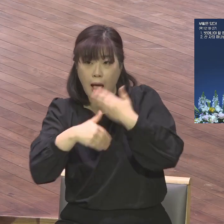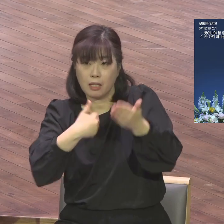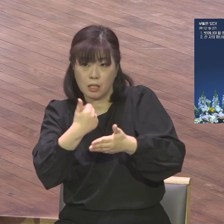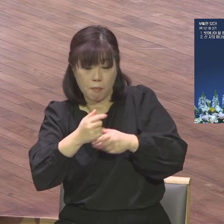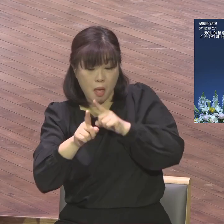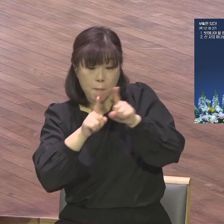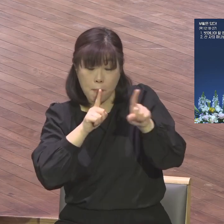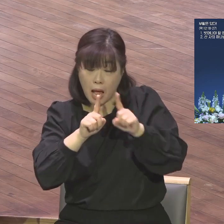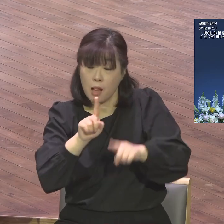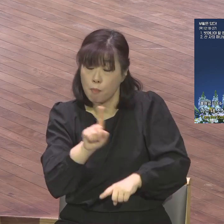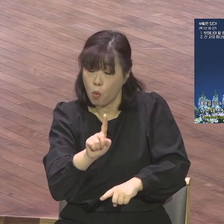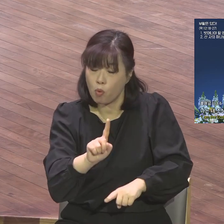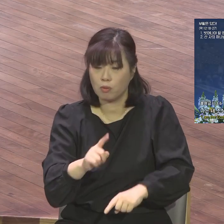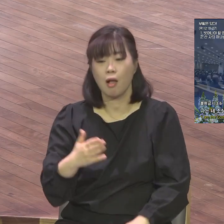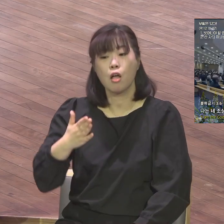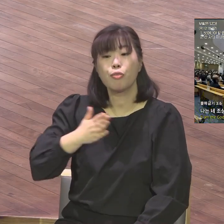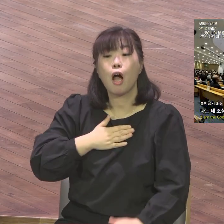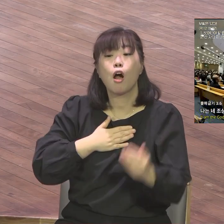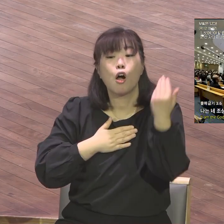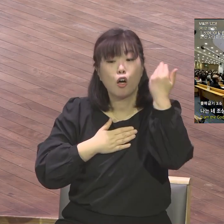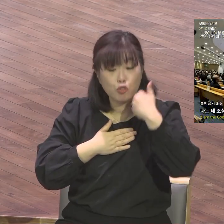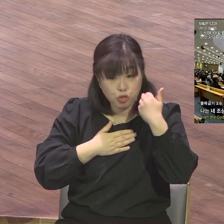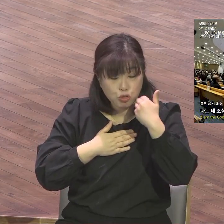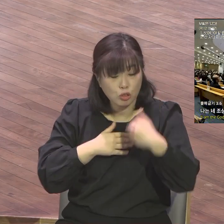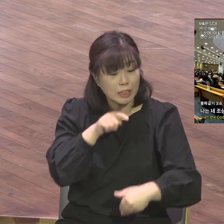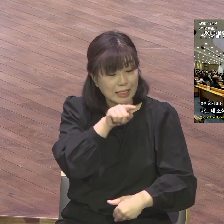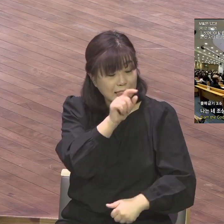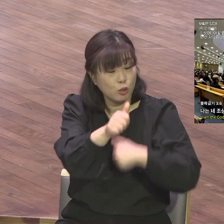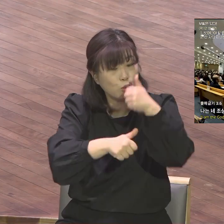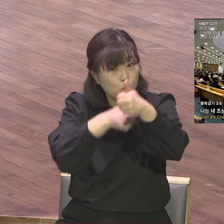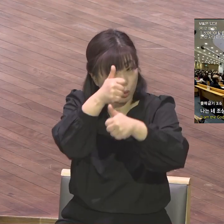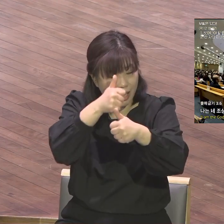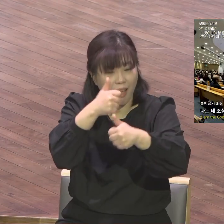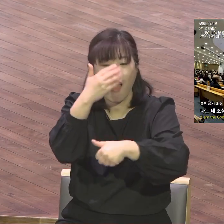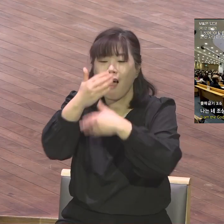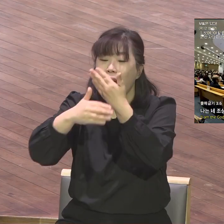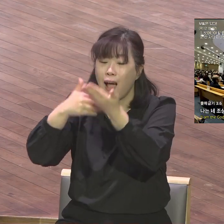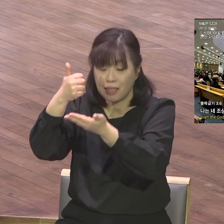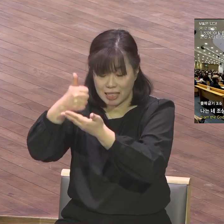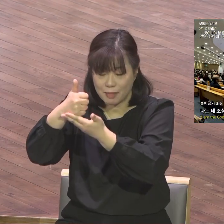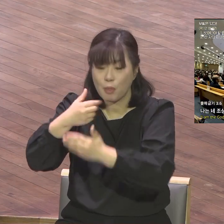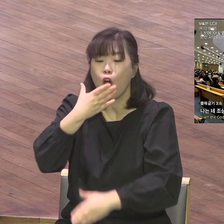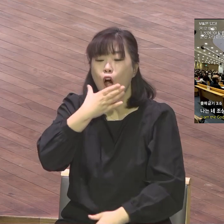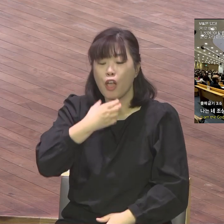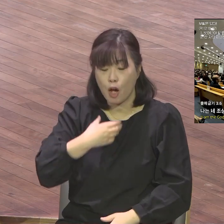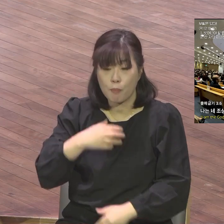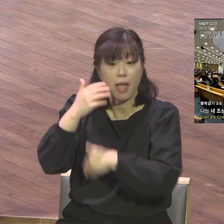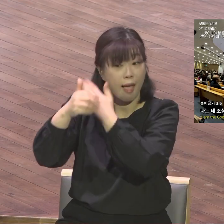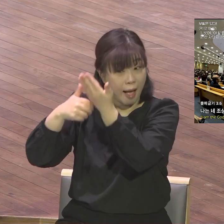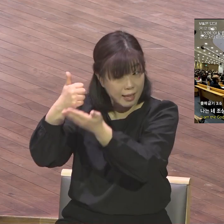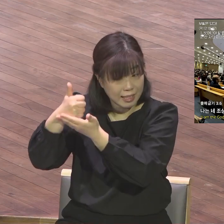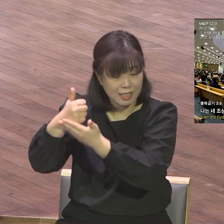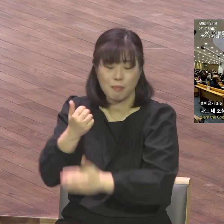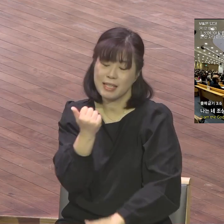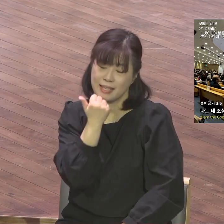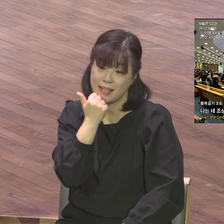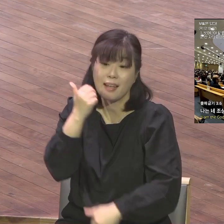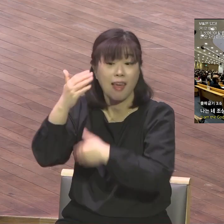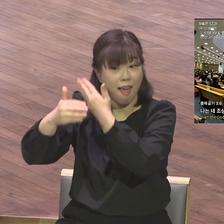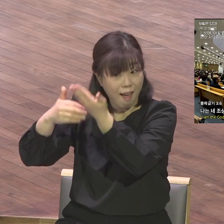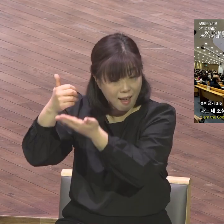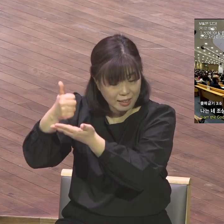이렇게 말씀하십니다. 나는 너 조상의 하나님이니 아브라함의 하나님, 이삭의 하나님,